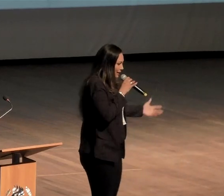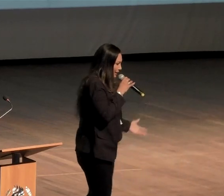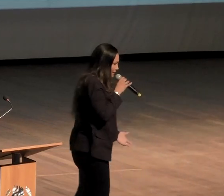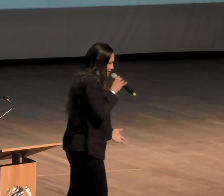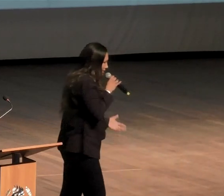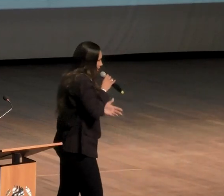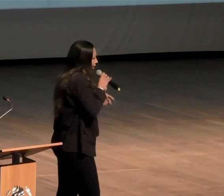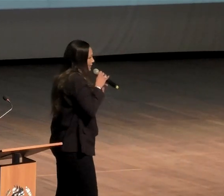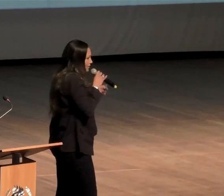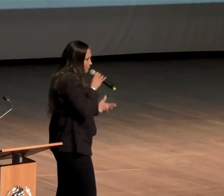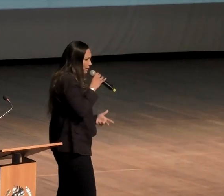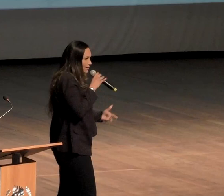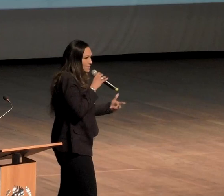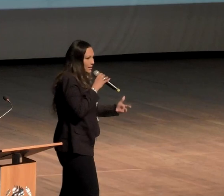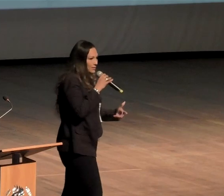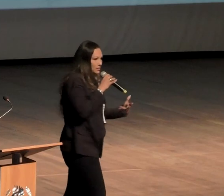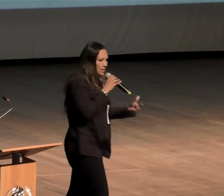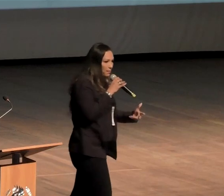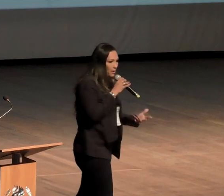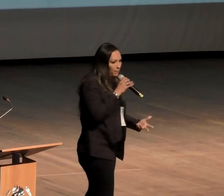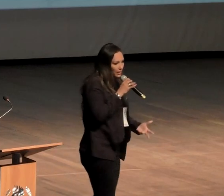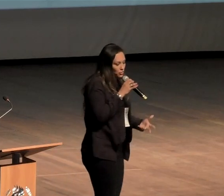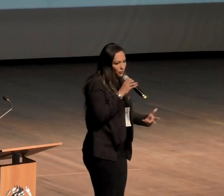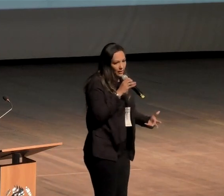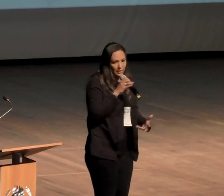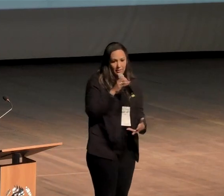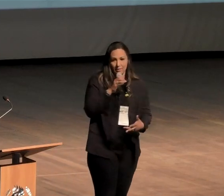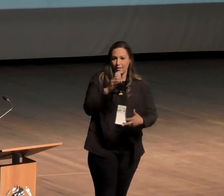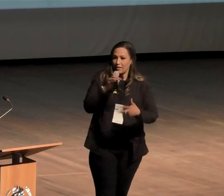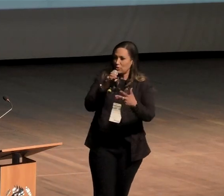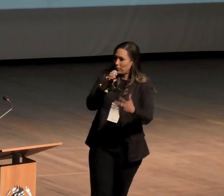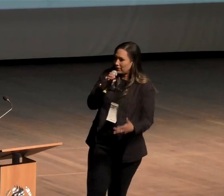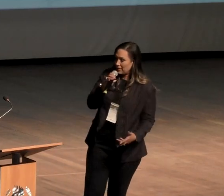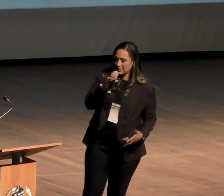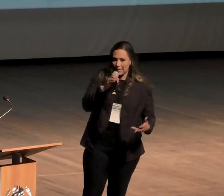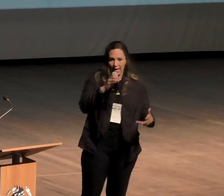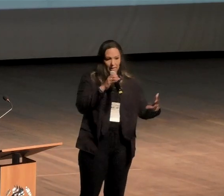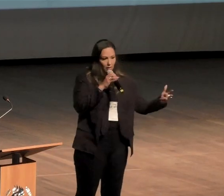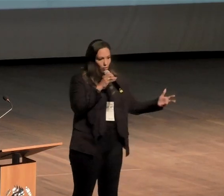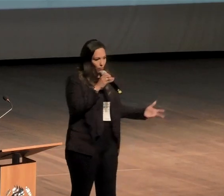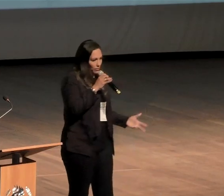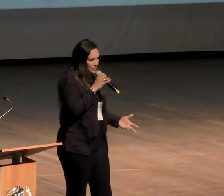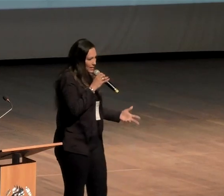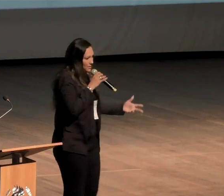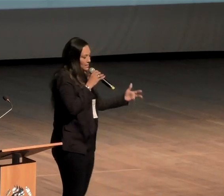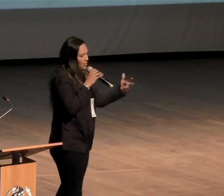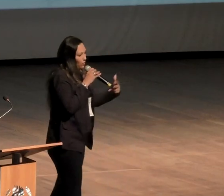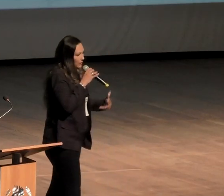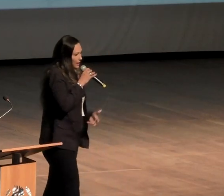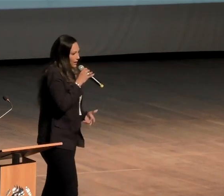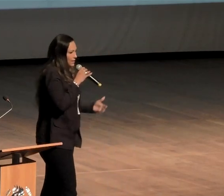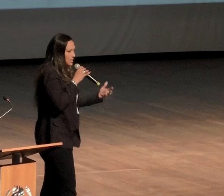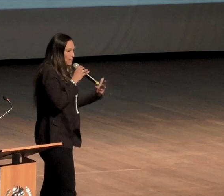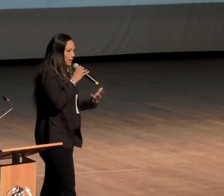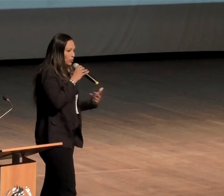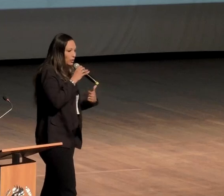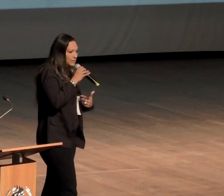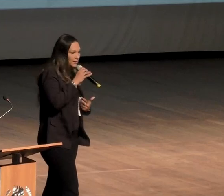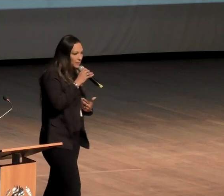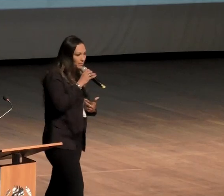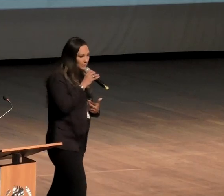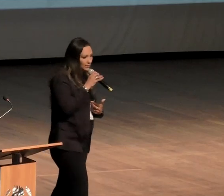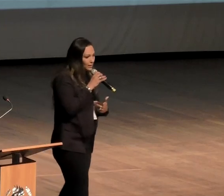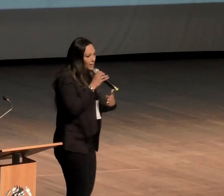tenho certeza que ela também estaria extremamente feliz de poder estar aqui com vocês e acolher e receber